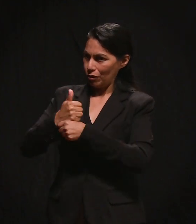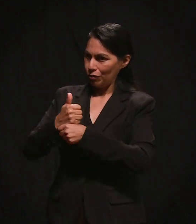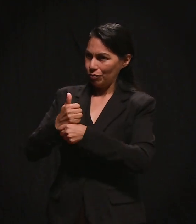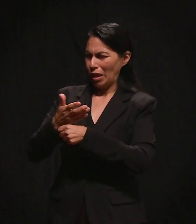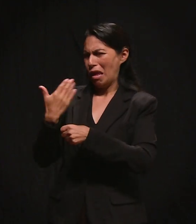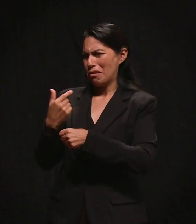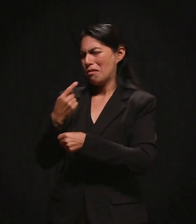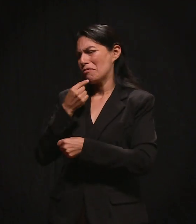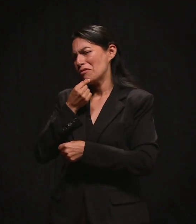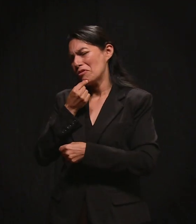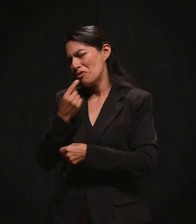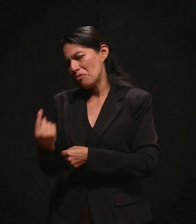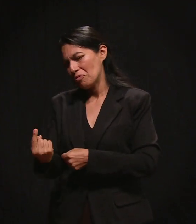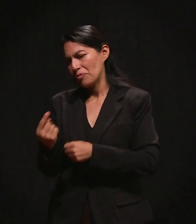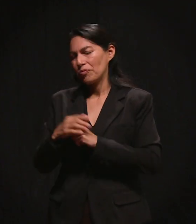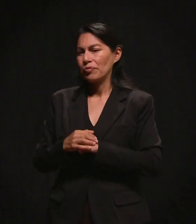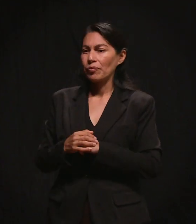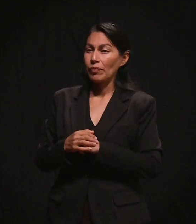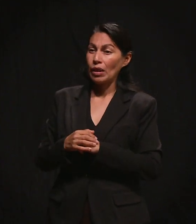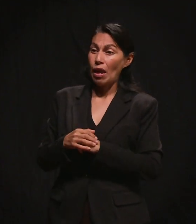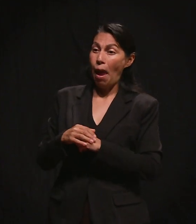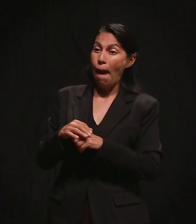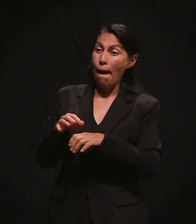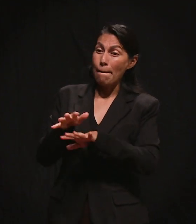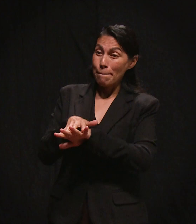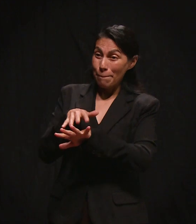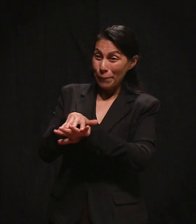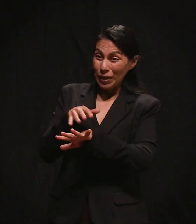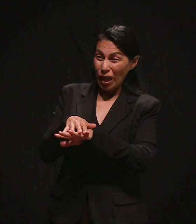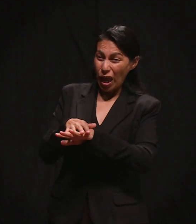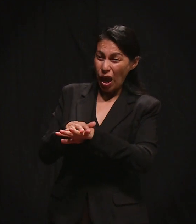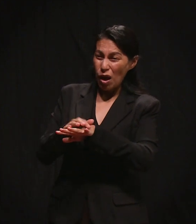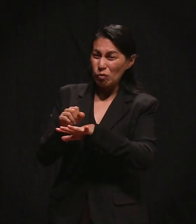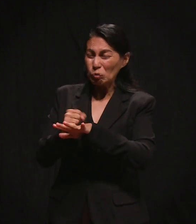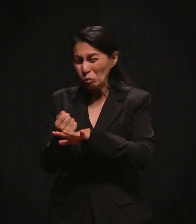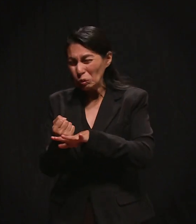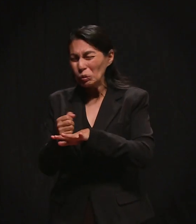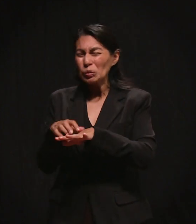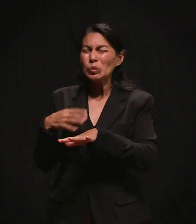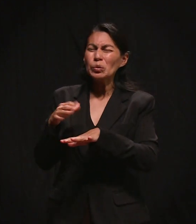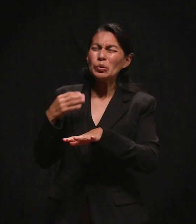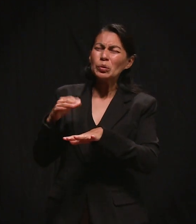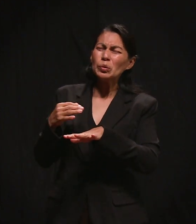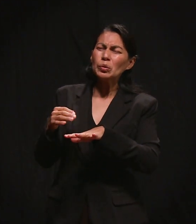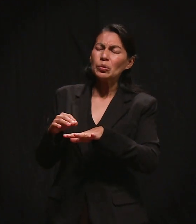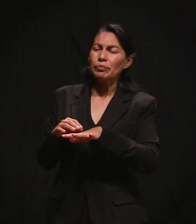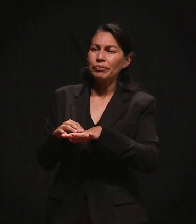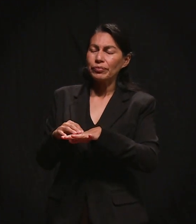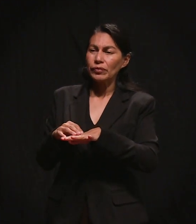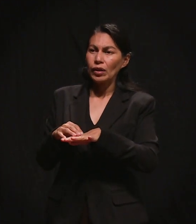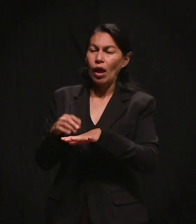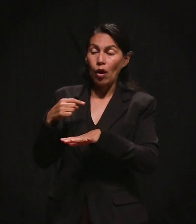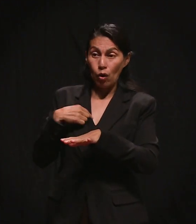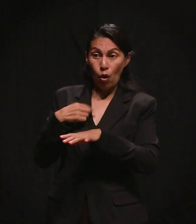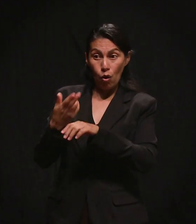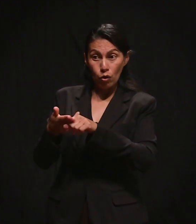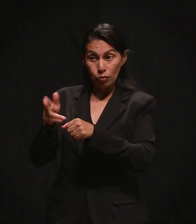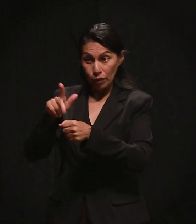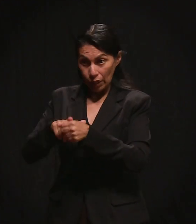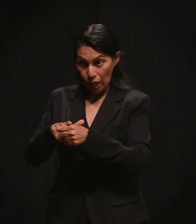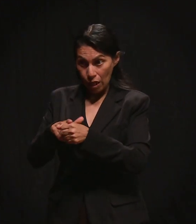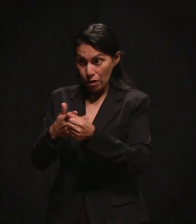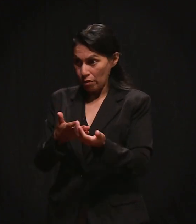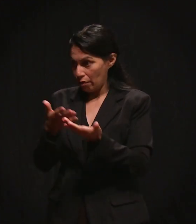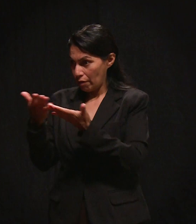jugando. Entonces tuve que llevarlo al hospital. Mire, algo inesperado, ¿verdad? Pasó. Uh-huh. Y entonces